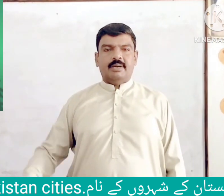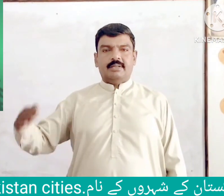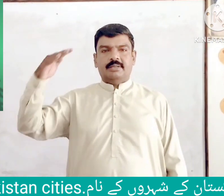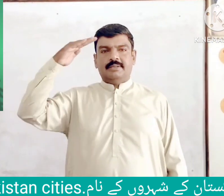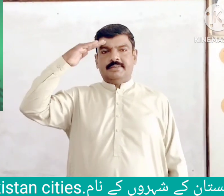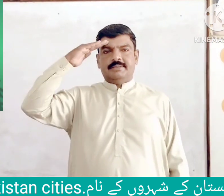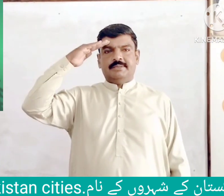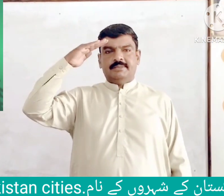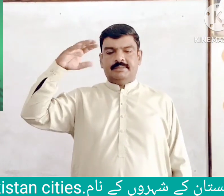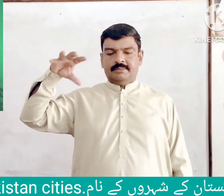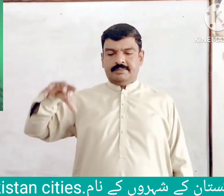इस्लामाबाद,